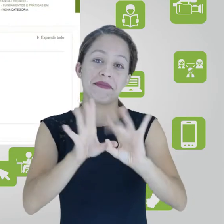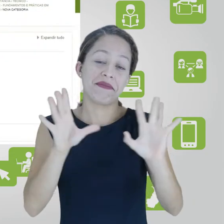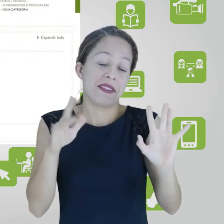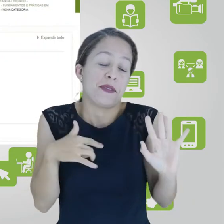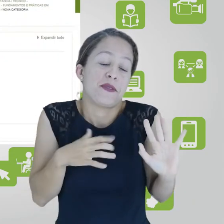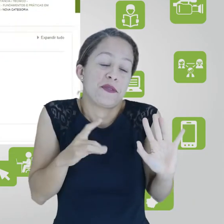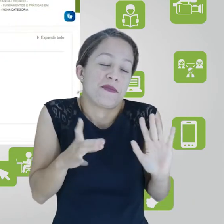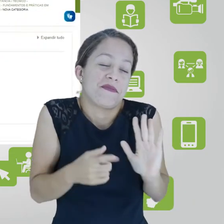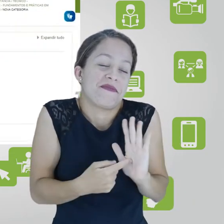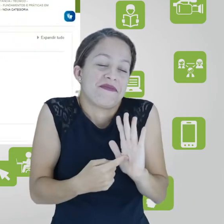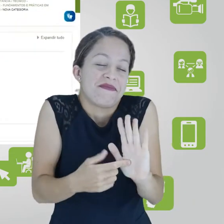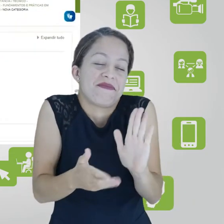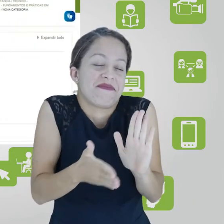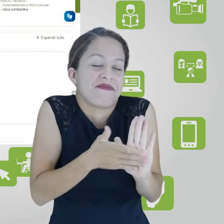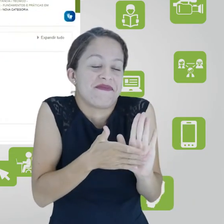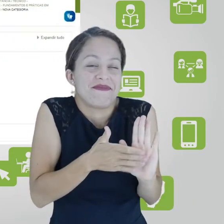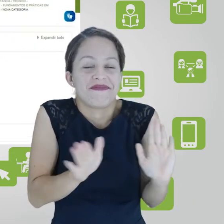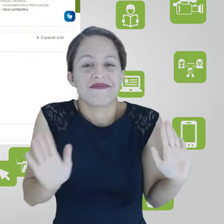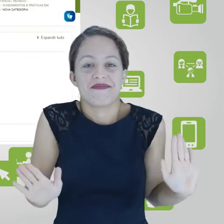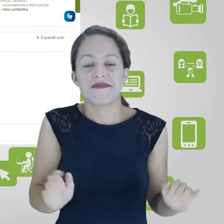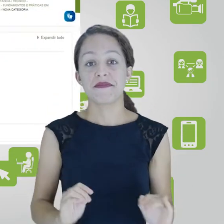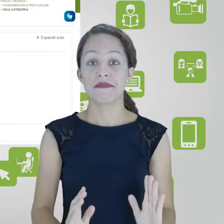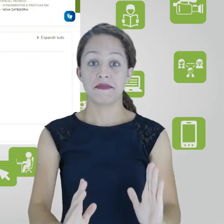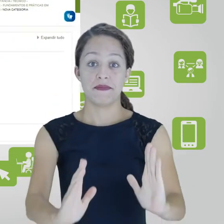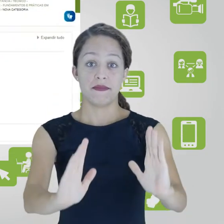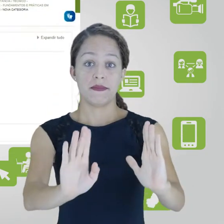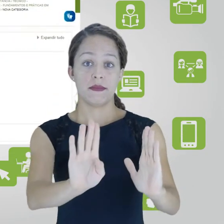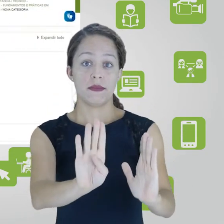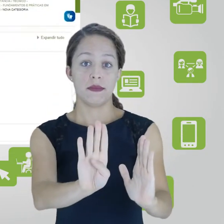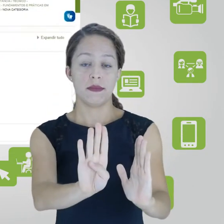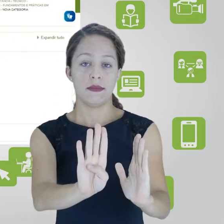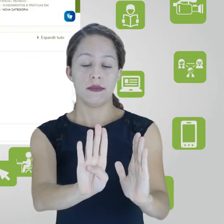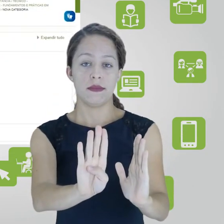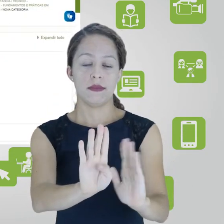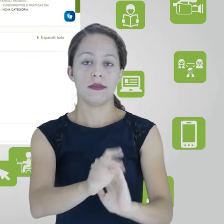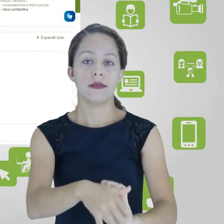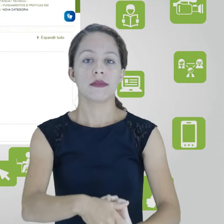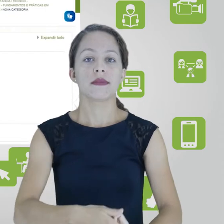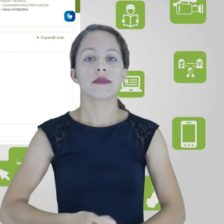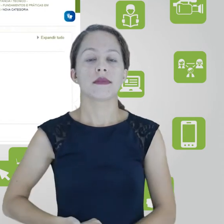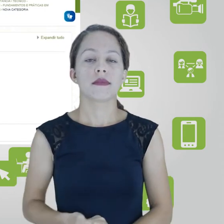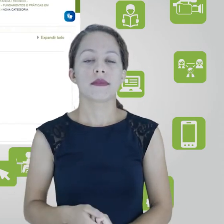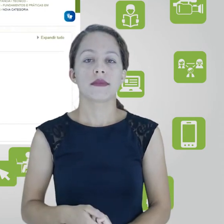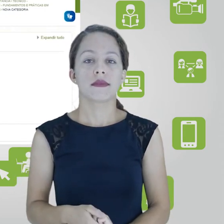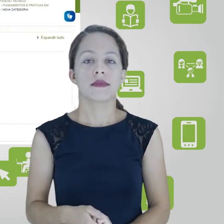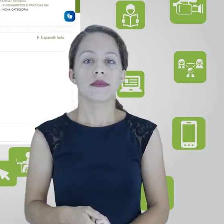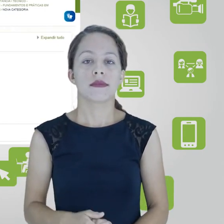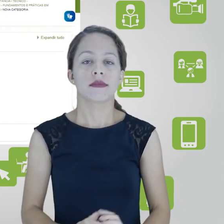quiserem, tá? Eu botei esse aqui que foi etapa D.